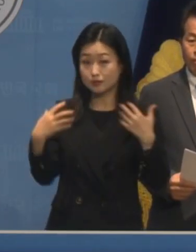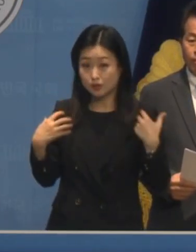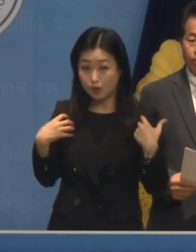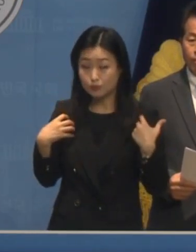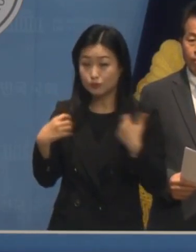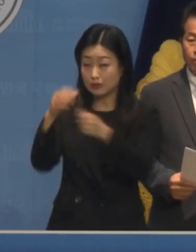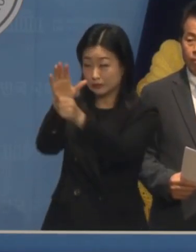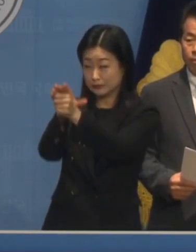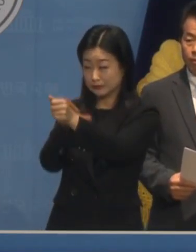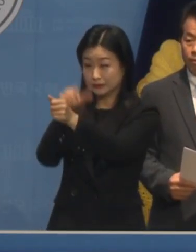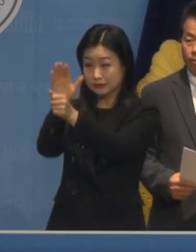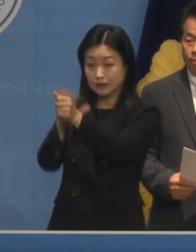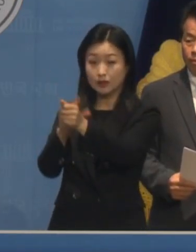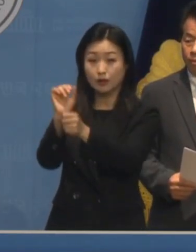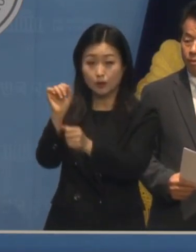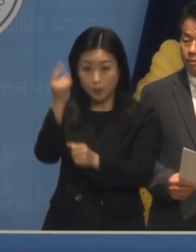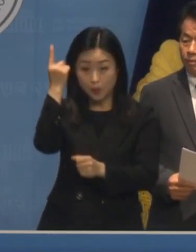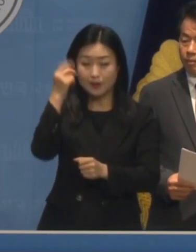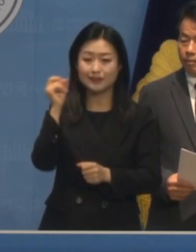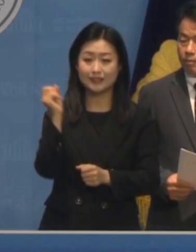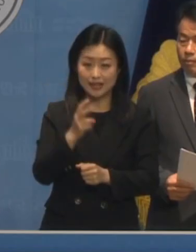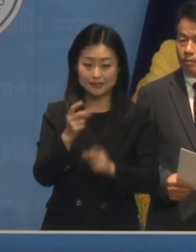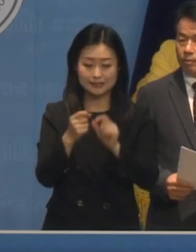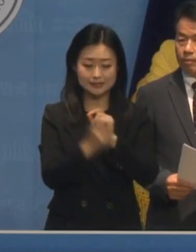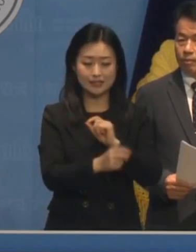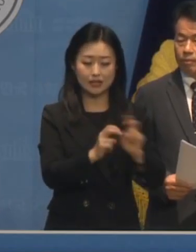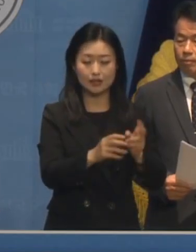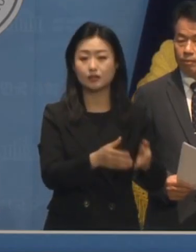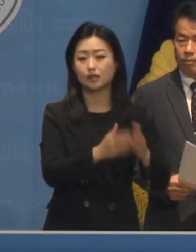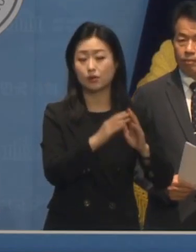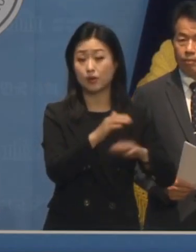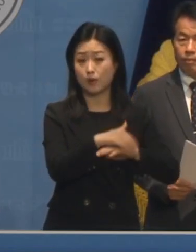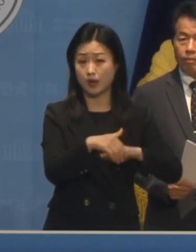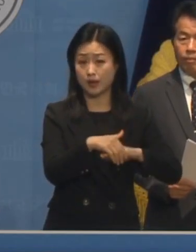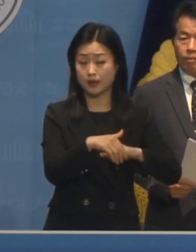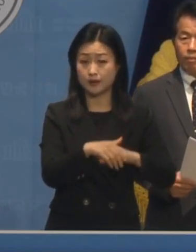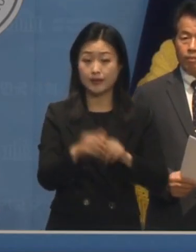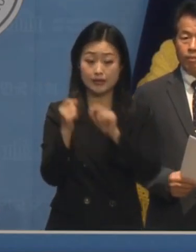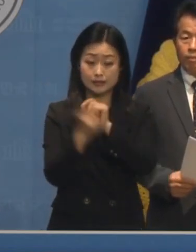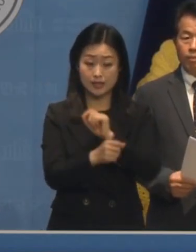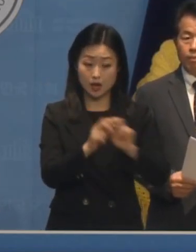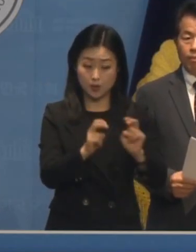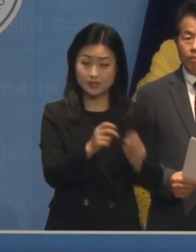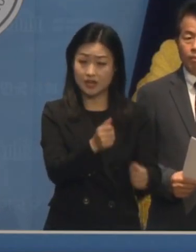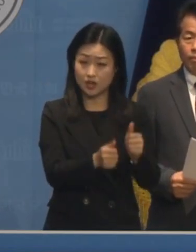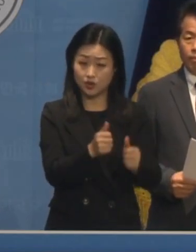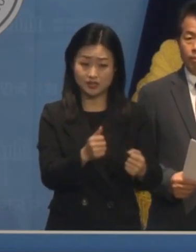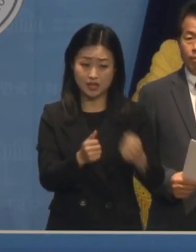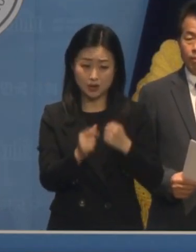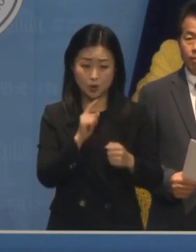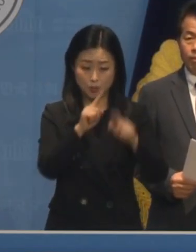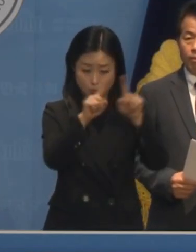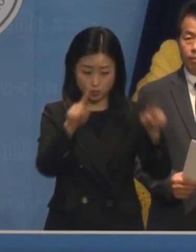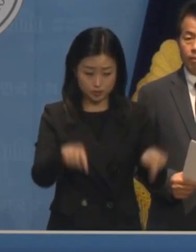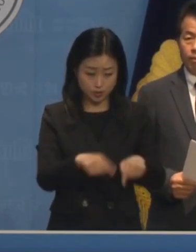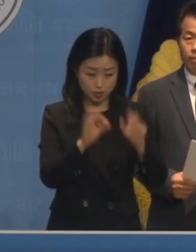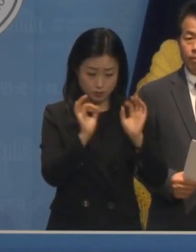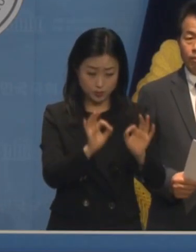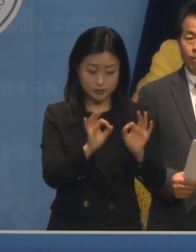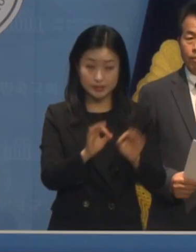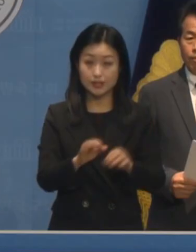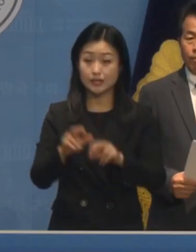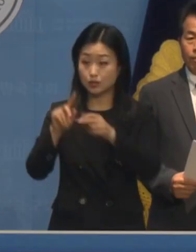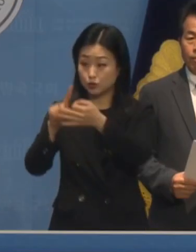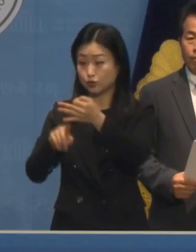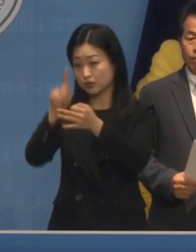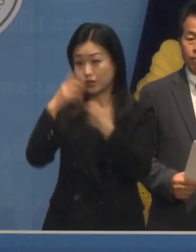이호 사업장이 되려나봅니다 위탁 사업 구조개선 및 자회사 경쟁력 강화 방안이란 용역보고서는 현정부가